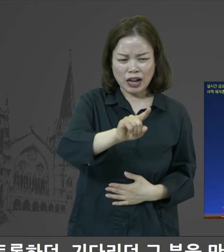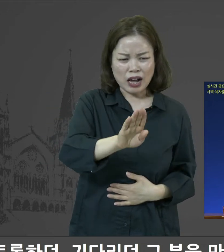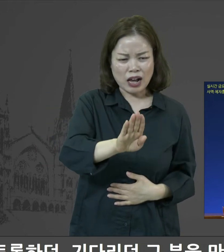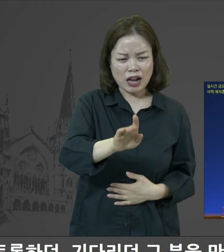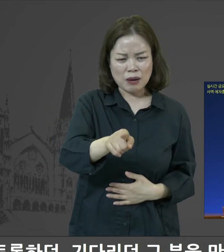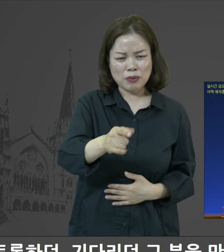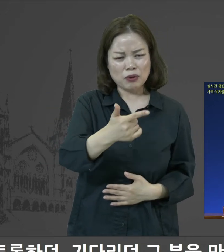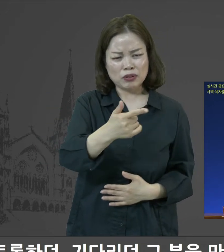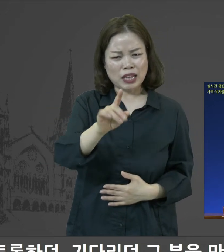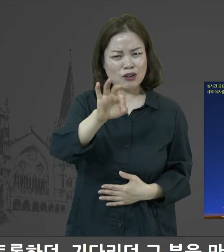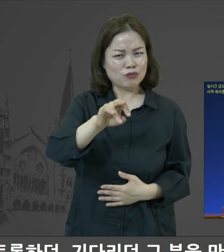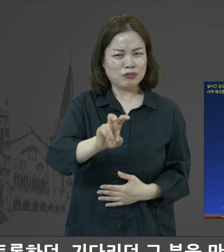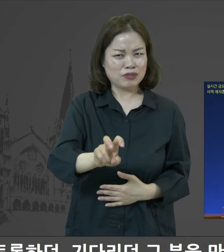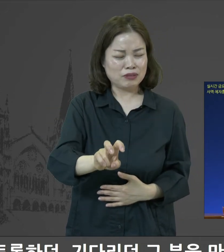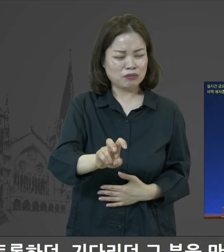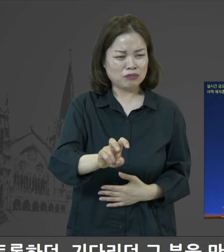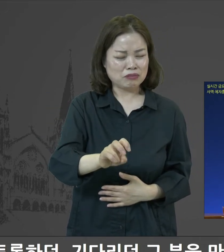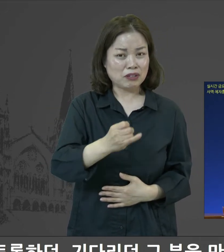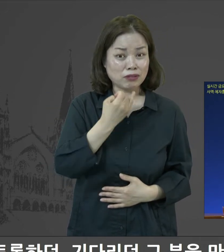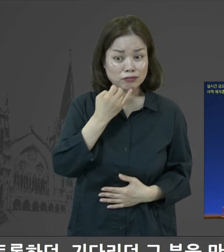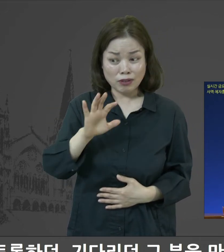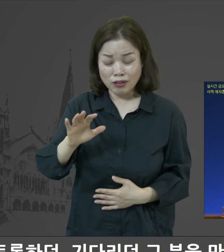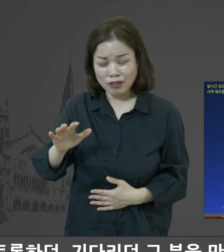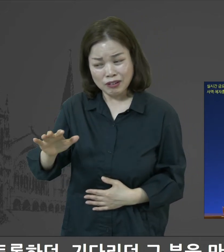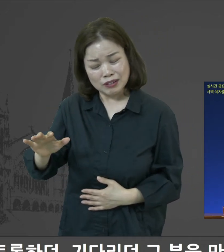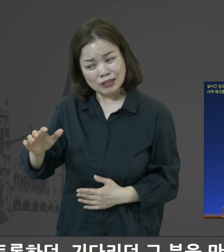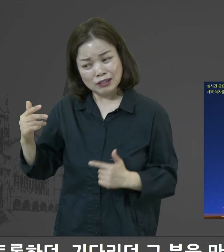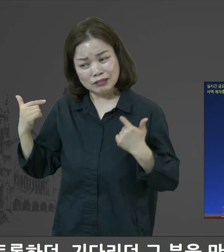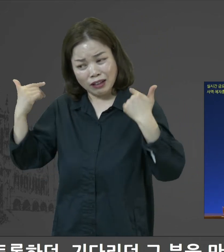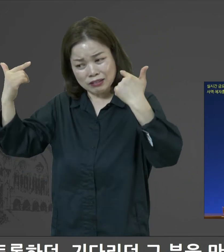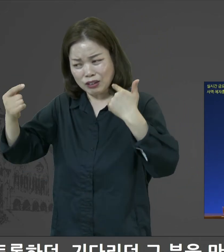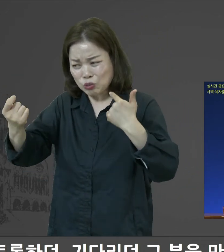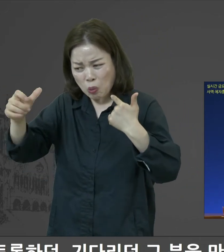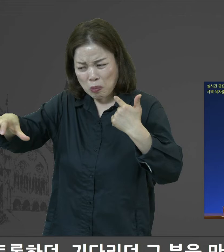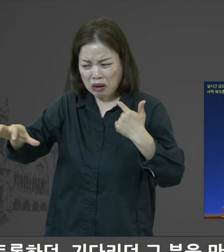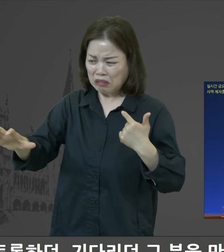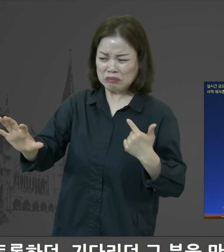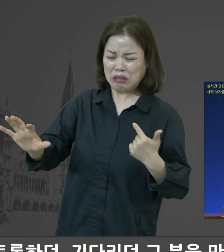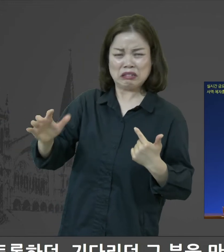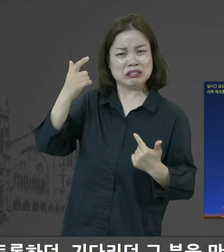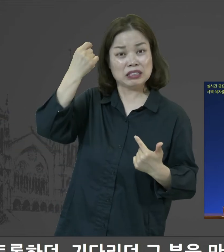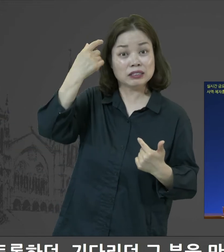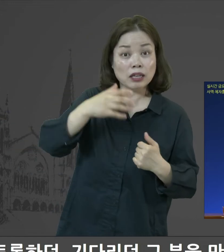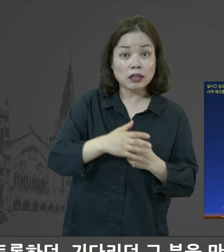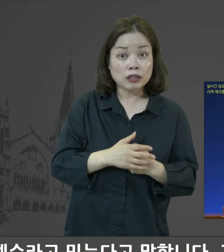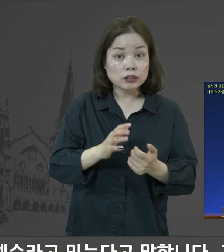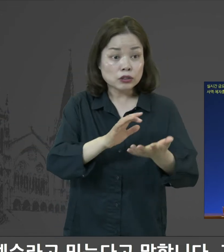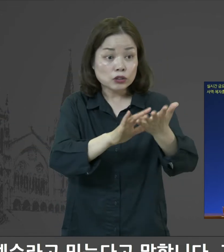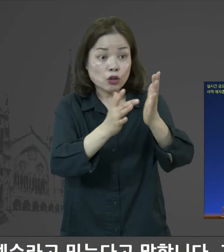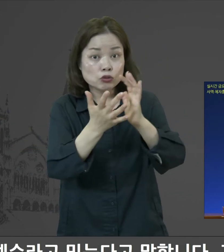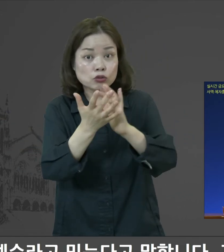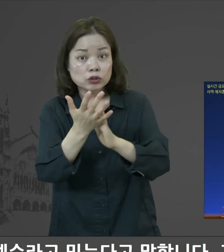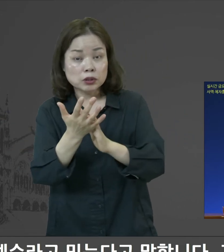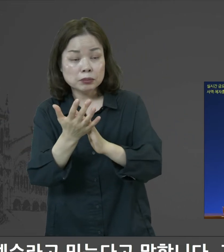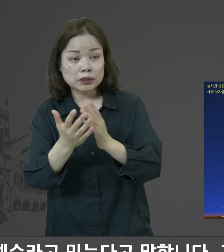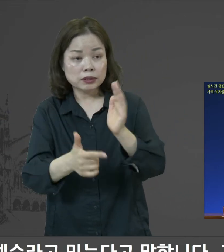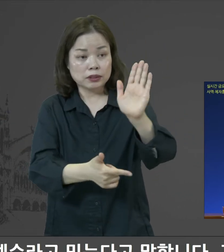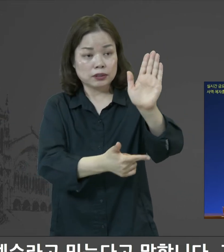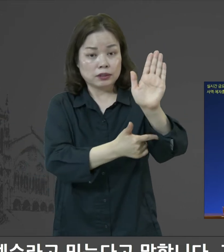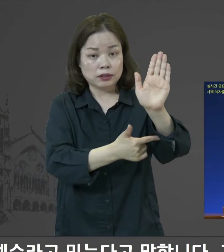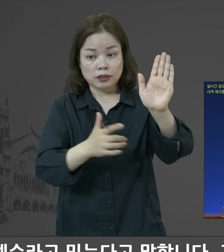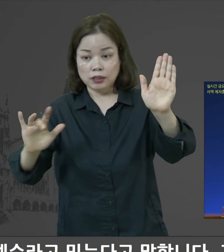나사렛은 아니지, 그랬었습니다. 그런데 나왔는데 예수님이 자기를 먼저 보았다고 얘기하는